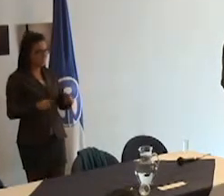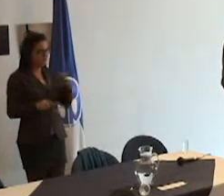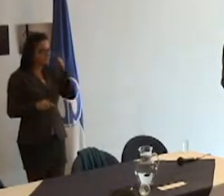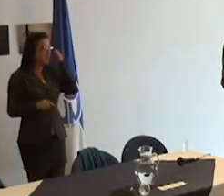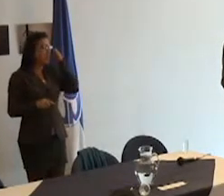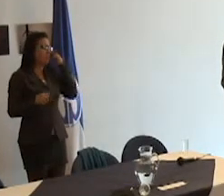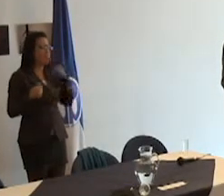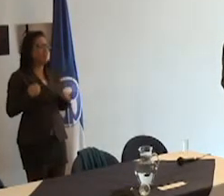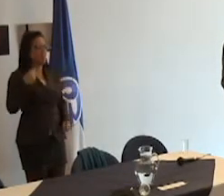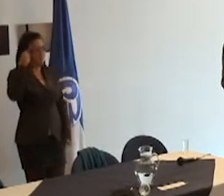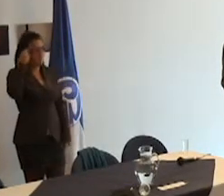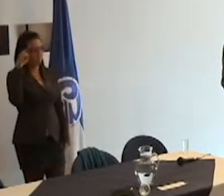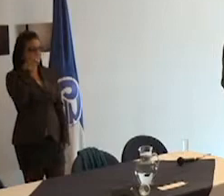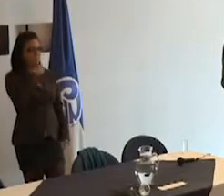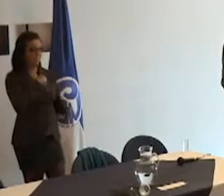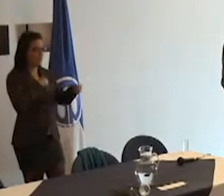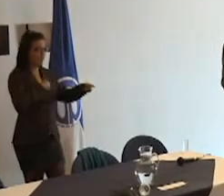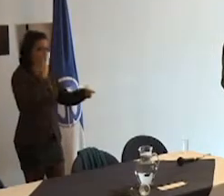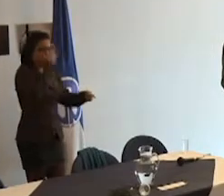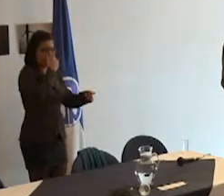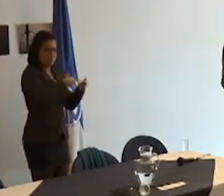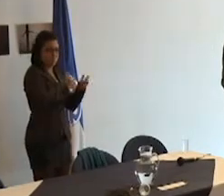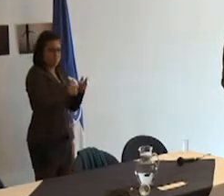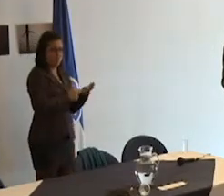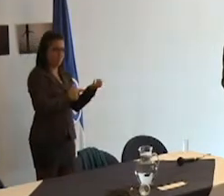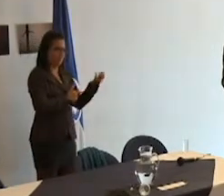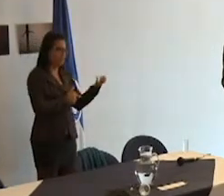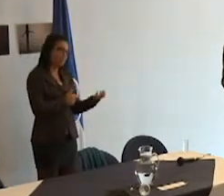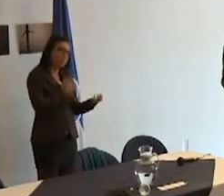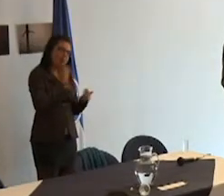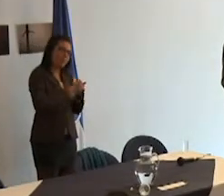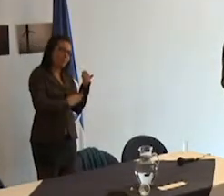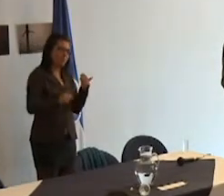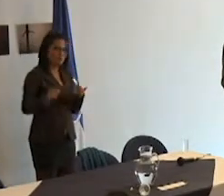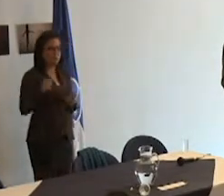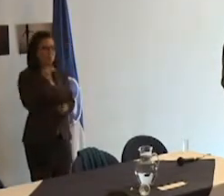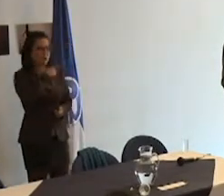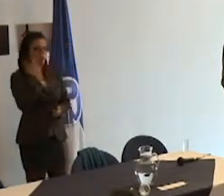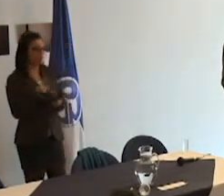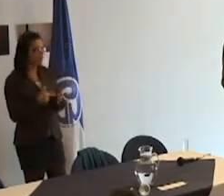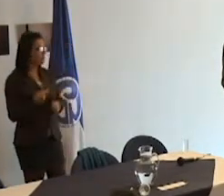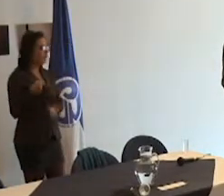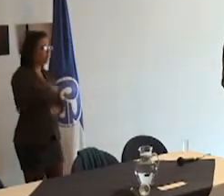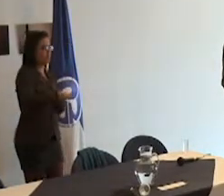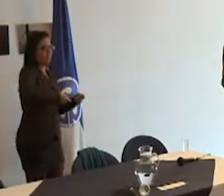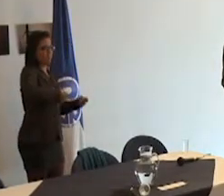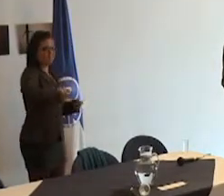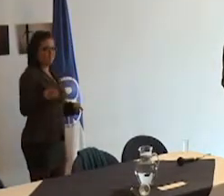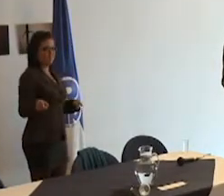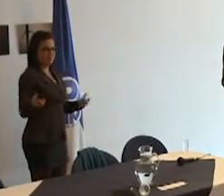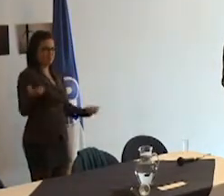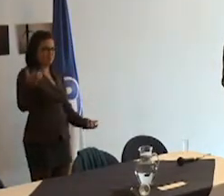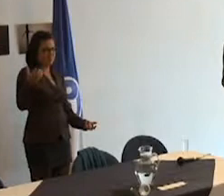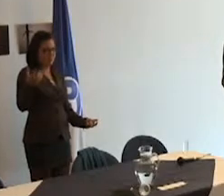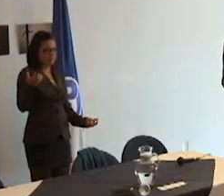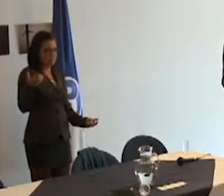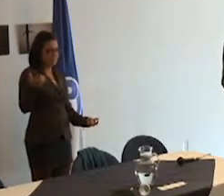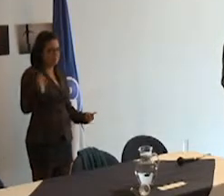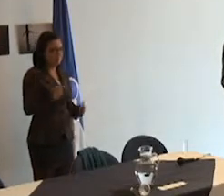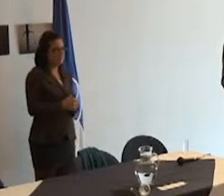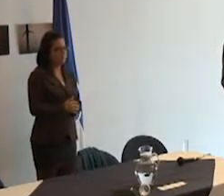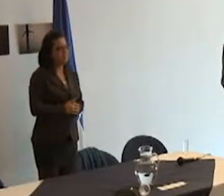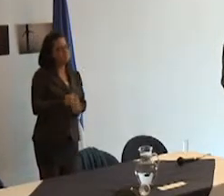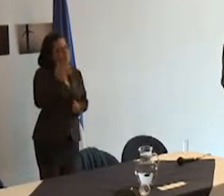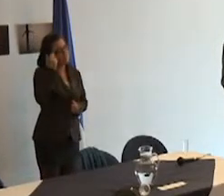que los dominados son los negros y los dominadores los blancos, diferenciación apoyada en lo que se creía o en lo que se